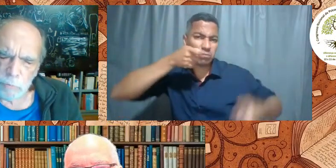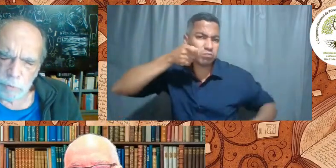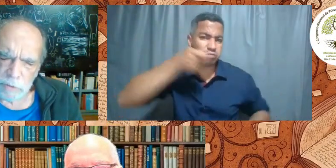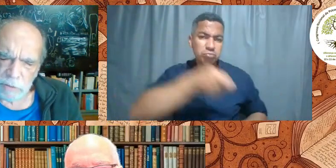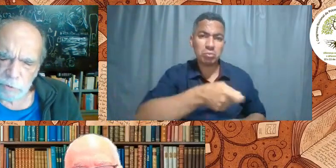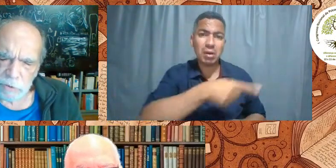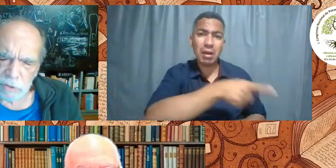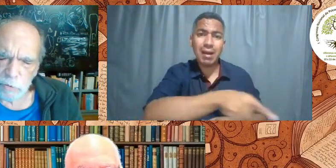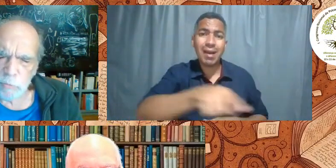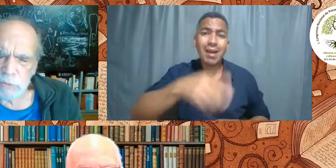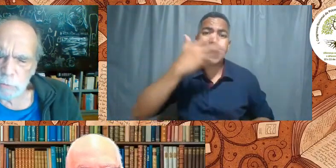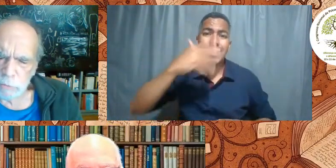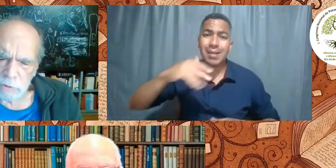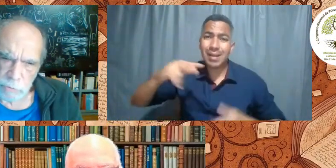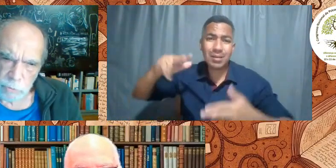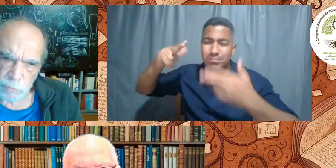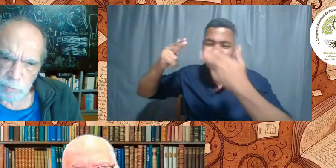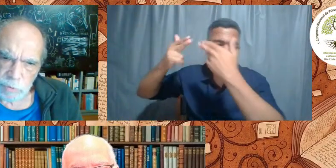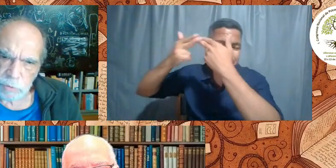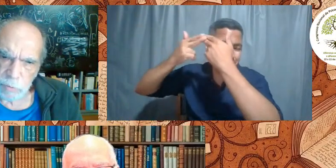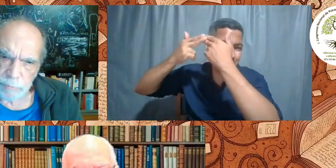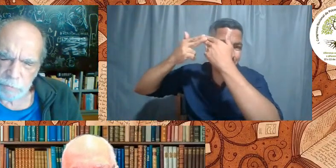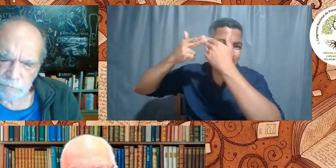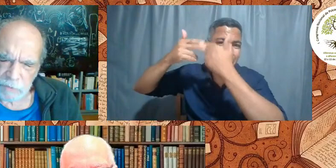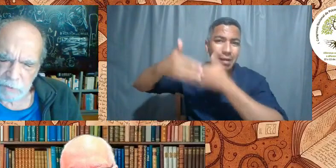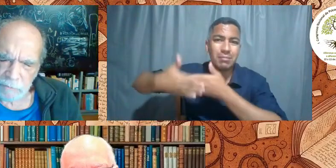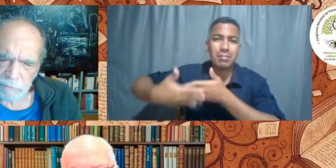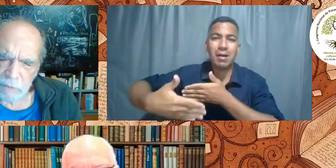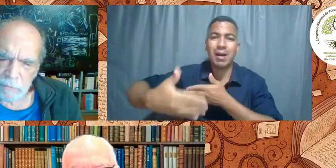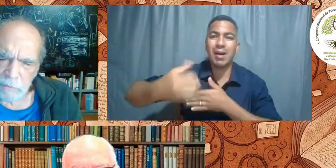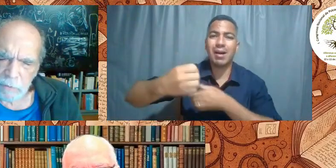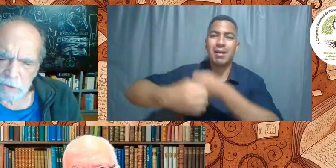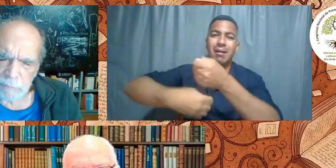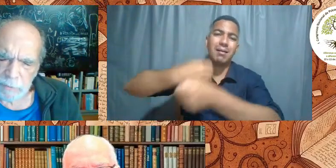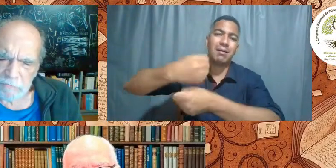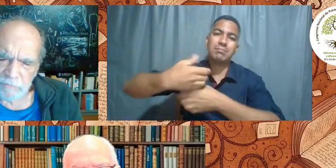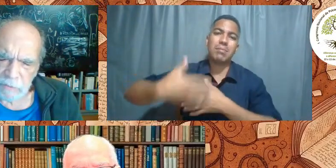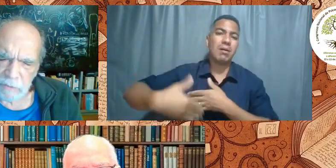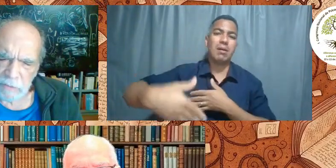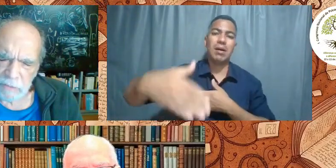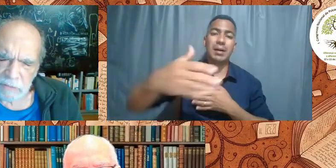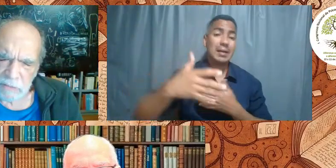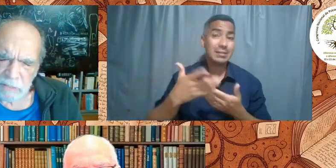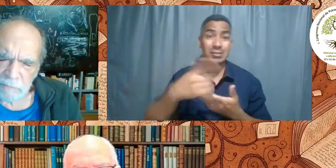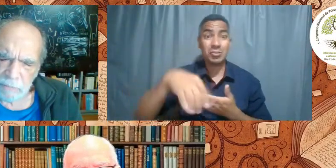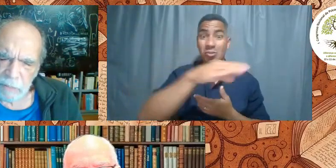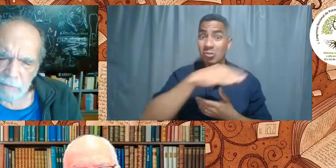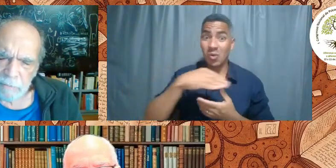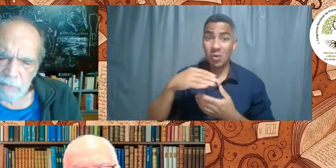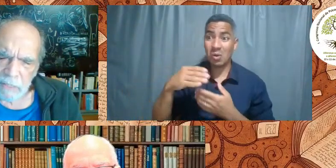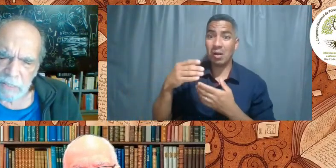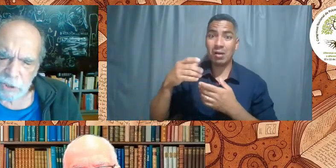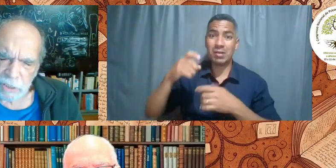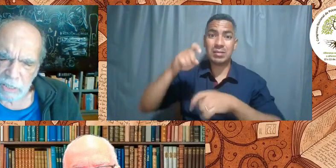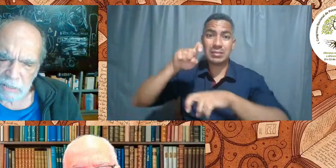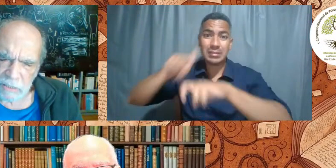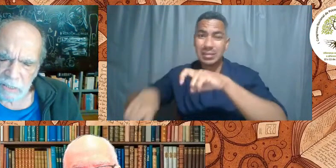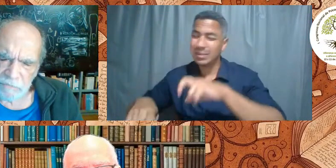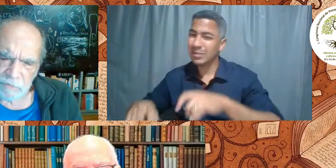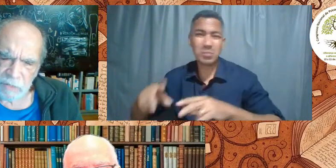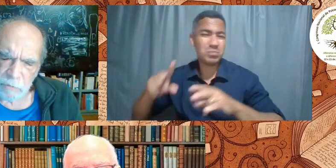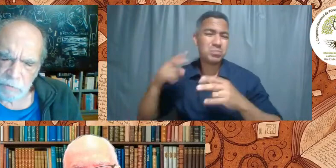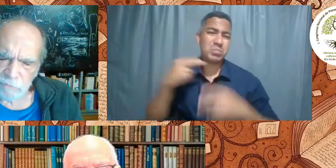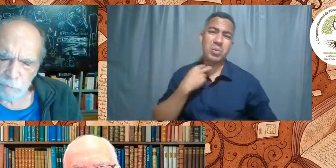nós não podemos ter nenhuma solução de compromisso com a pedofilia. Eu acho que a pedofilia tem que ser erradicada